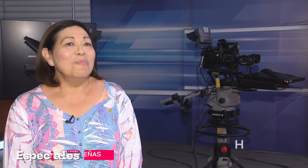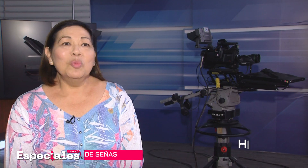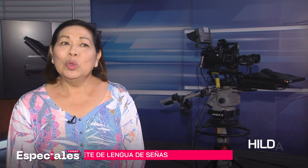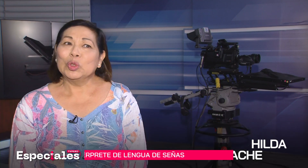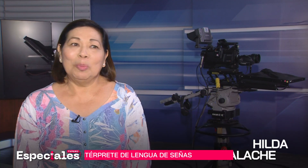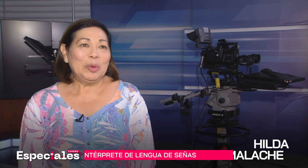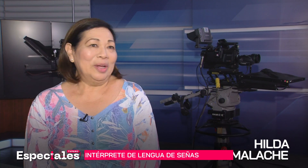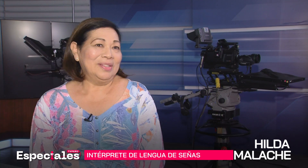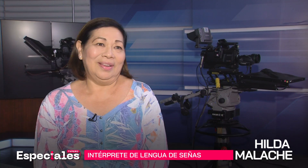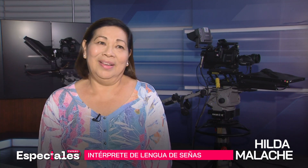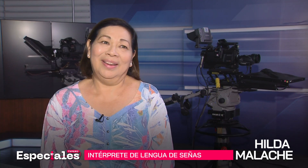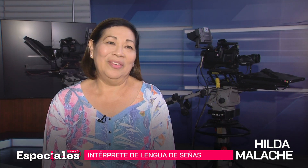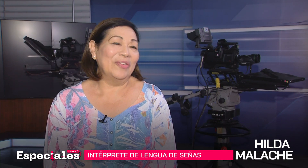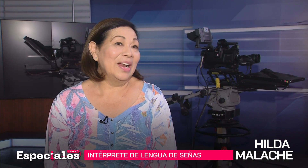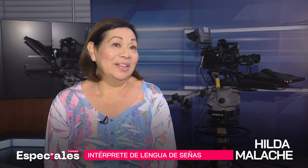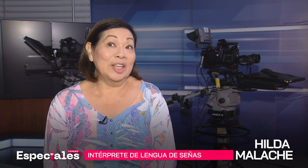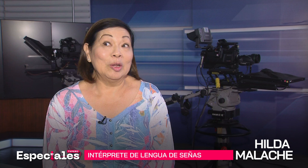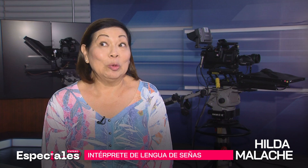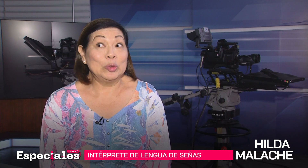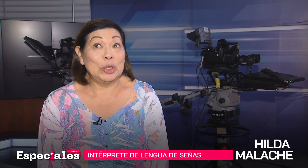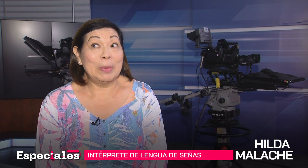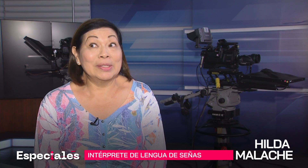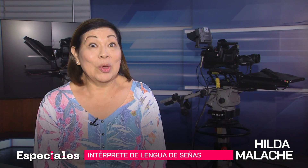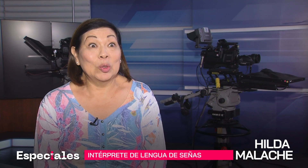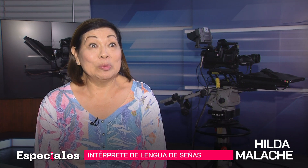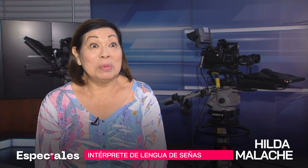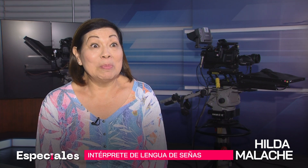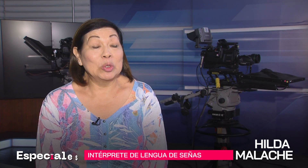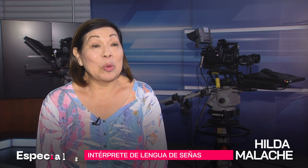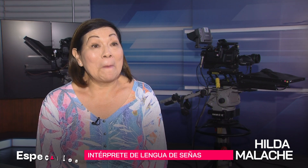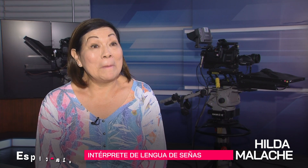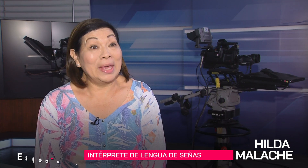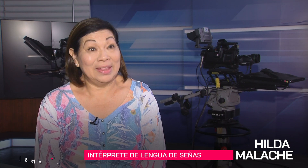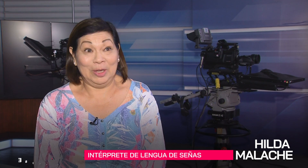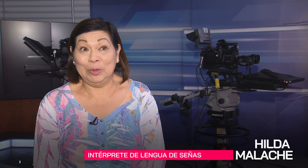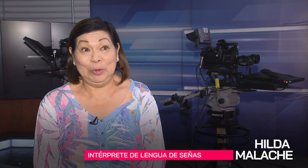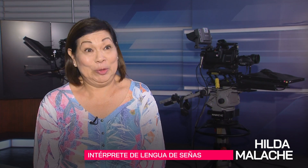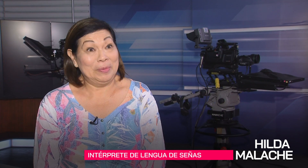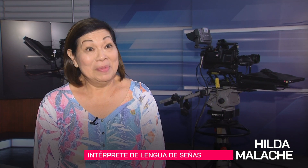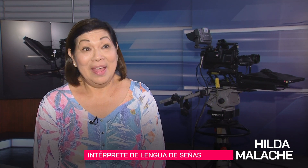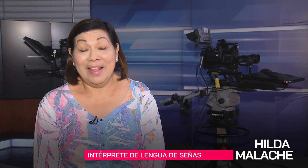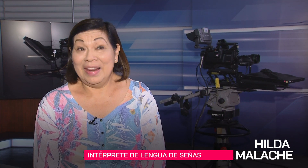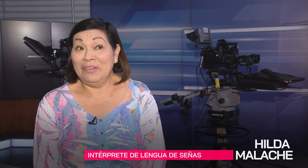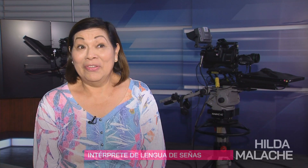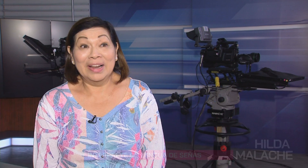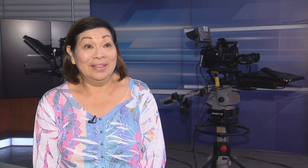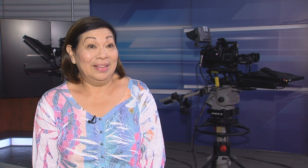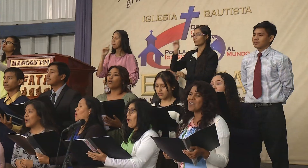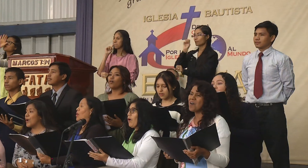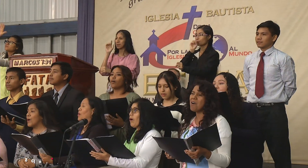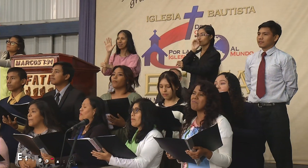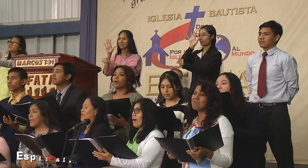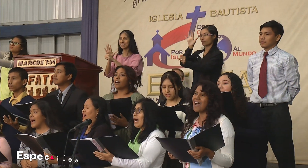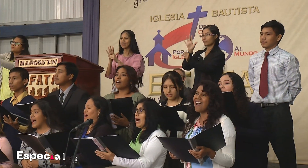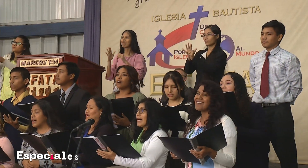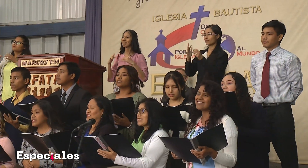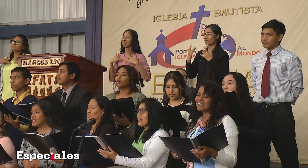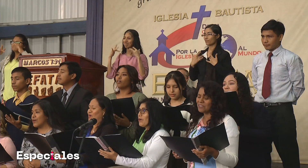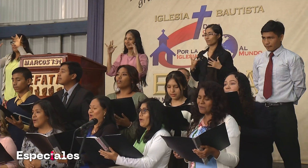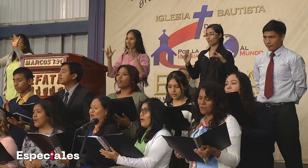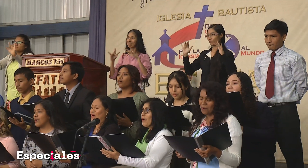Hay mucho por hacer, falta, inclusive hasta los mismos médicos le faltan, no